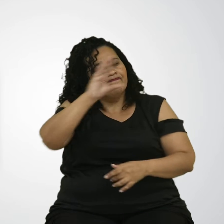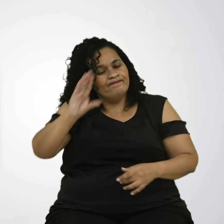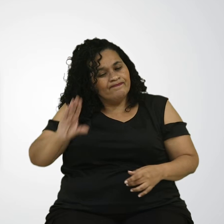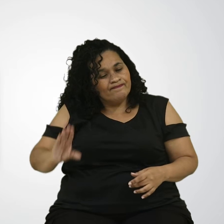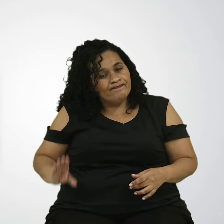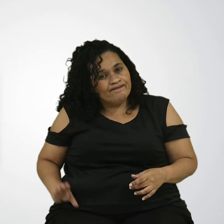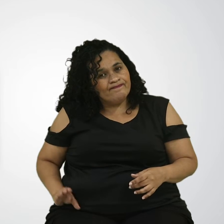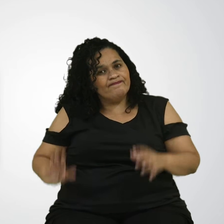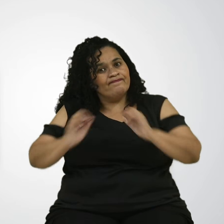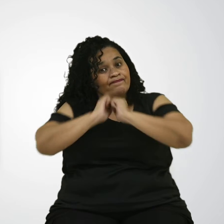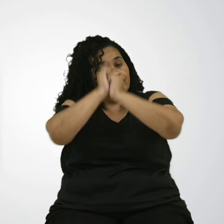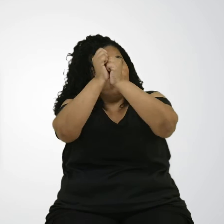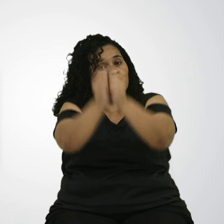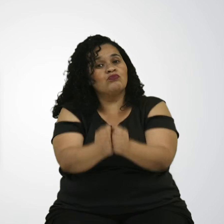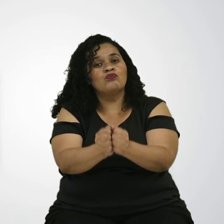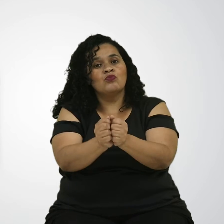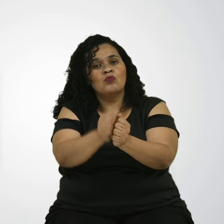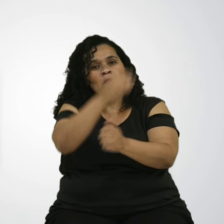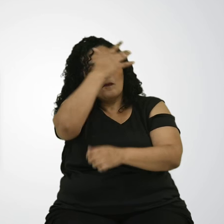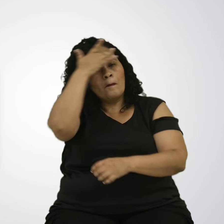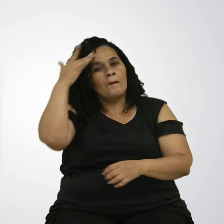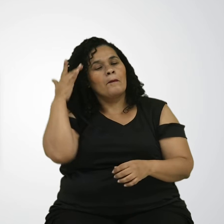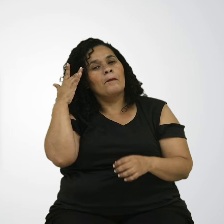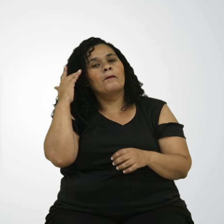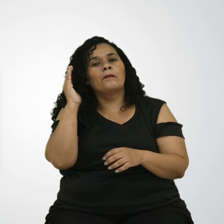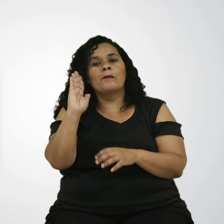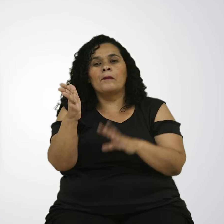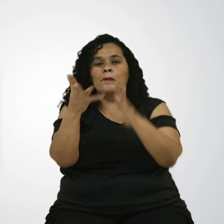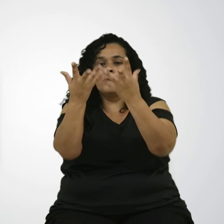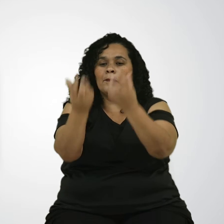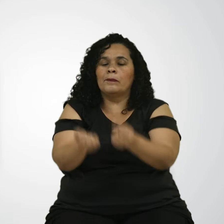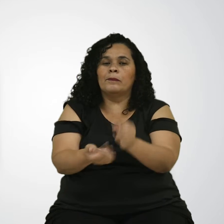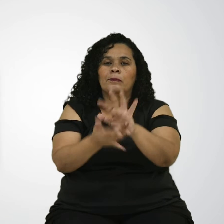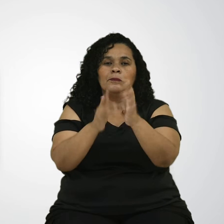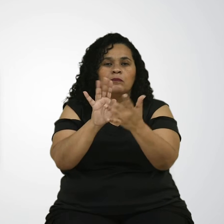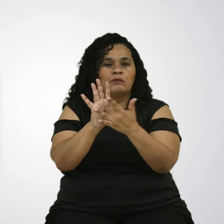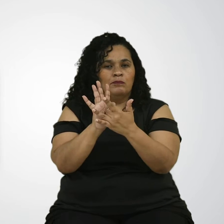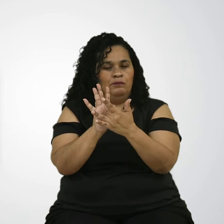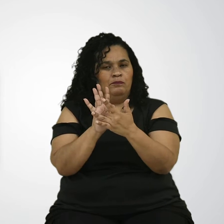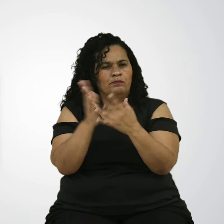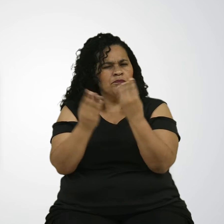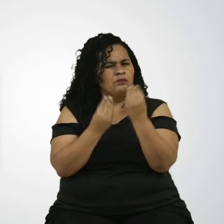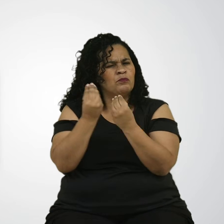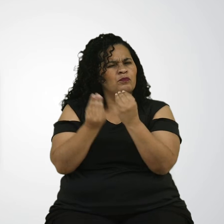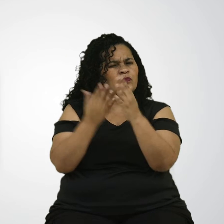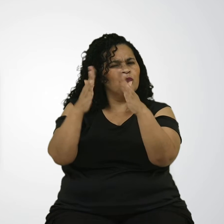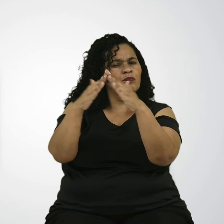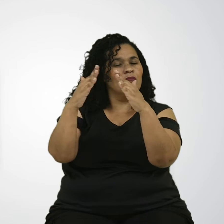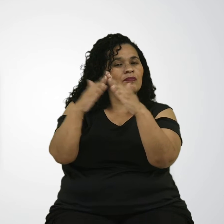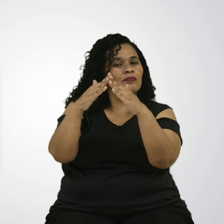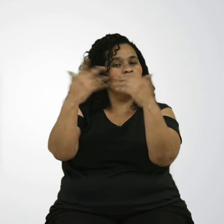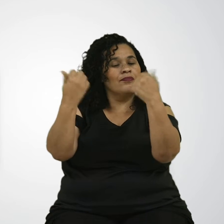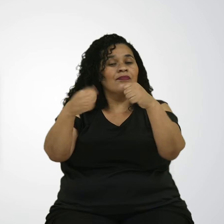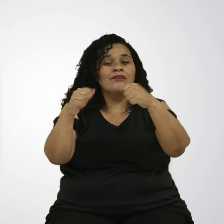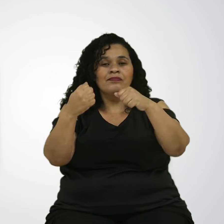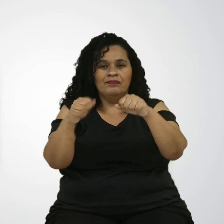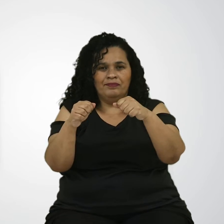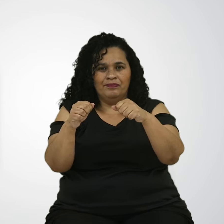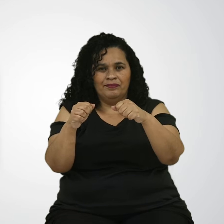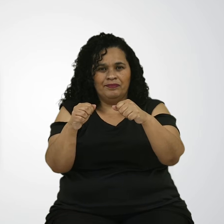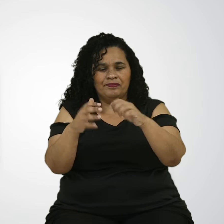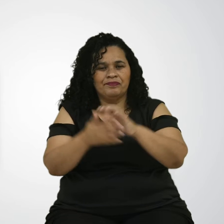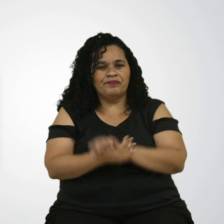em que Cristo habita, como esse lar então precisa ser. E é justamente sobre